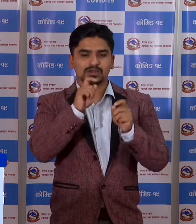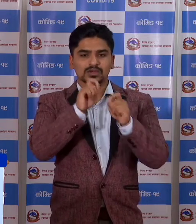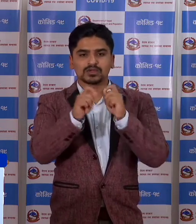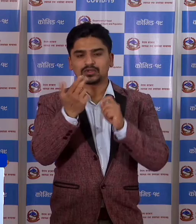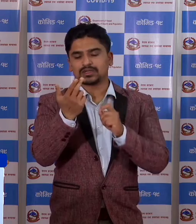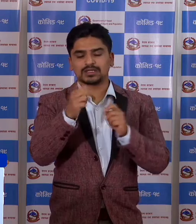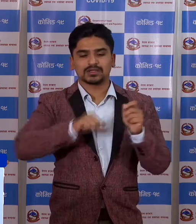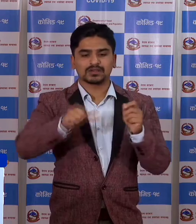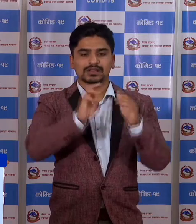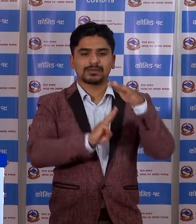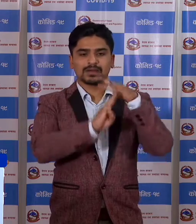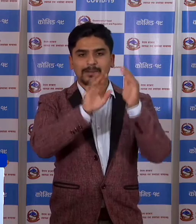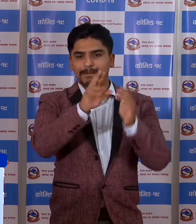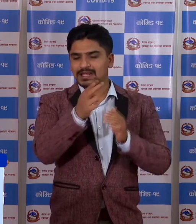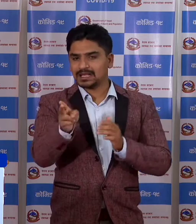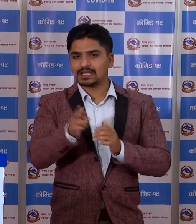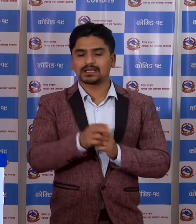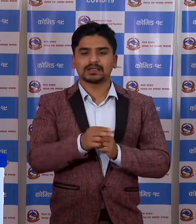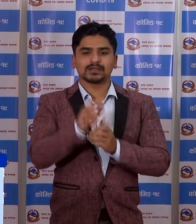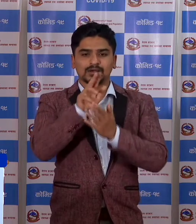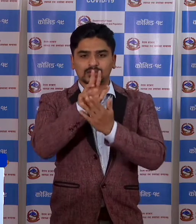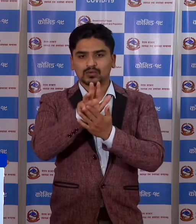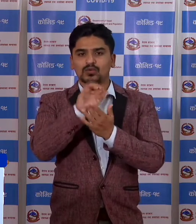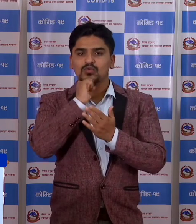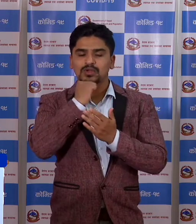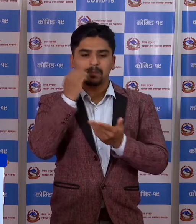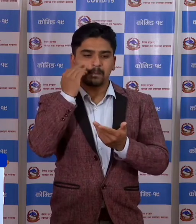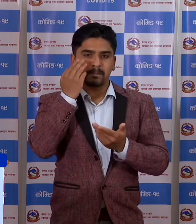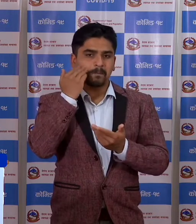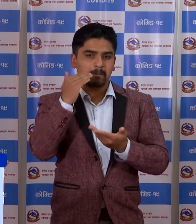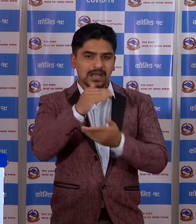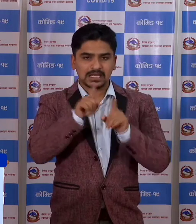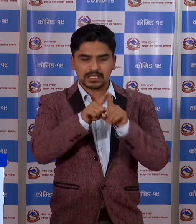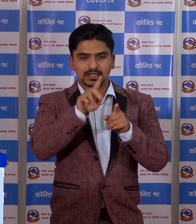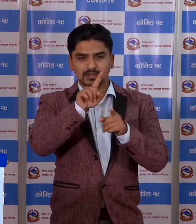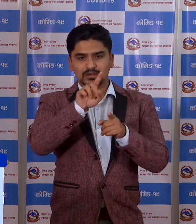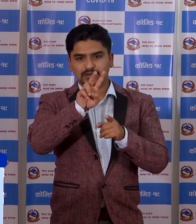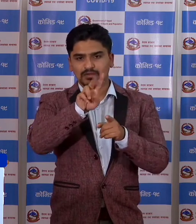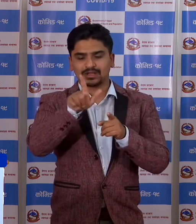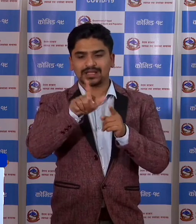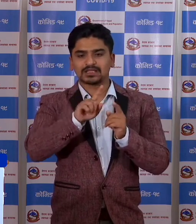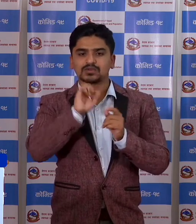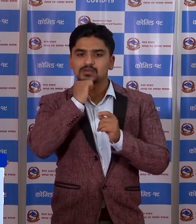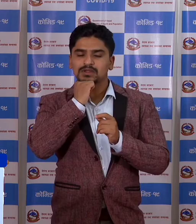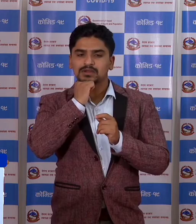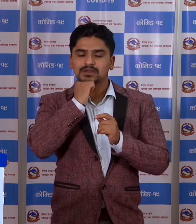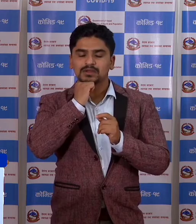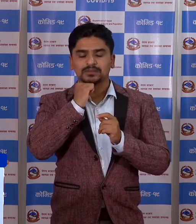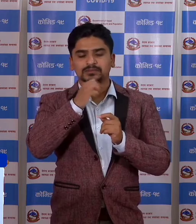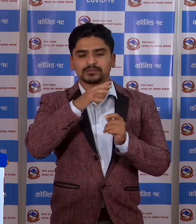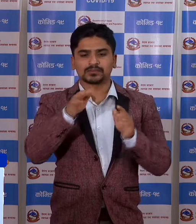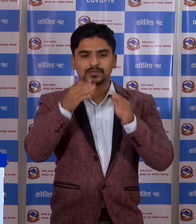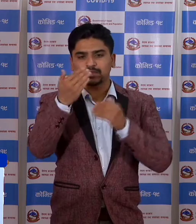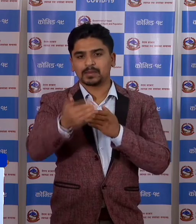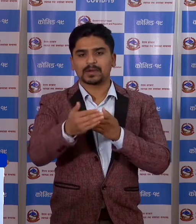का जनता मावि क्वारेन्टाइन में रहकर 5 जना, 9 वर्षीय बालिका सहित 27 वर्षीय सबै वर्ष उमेर